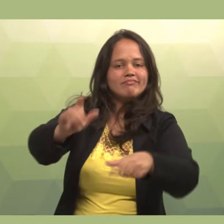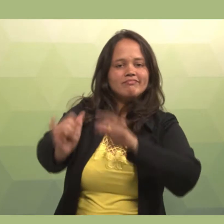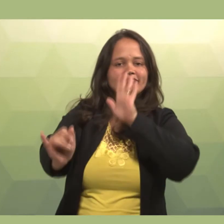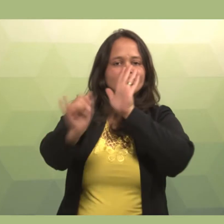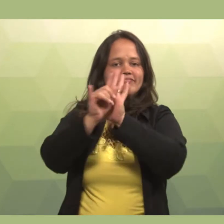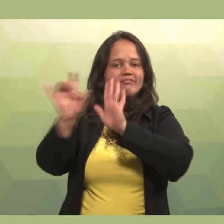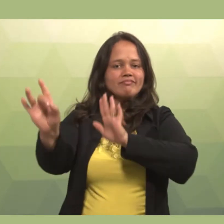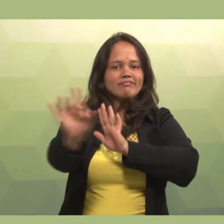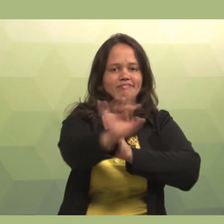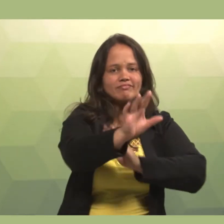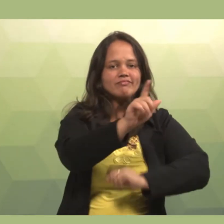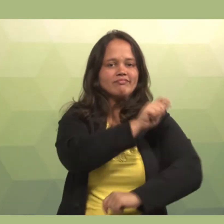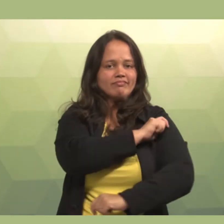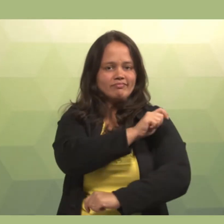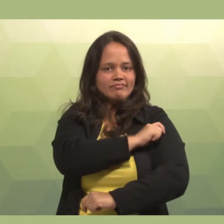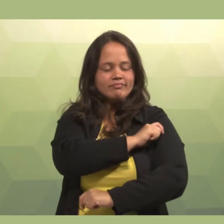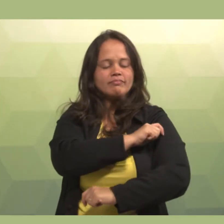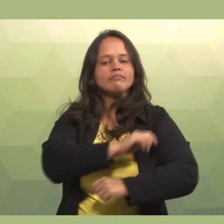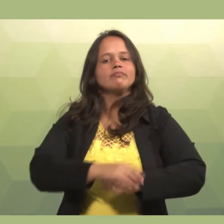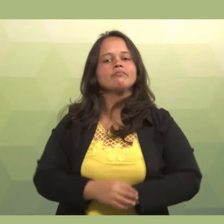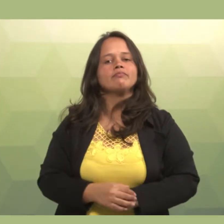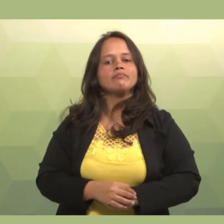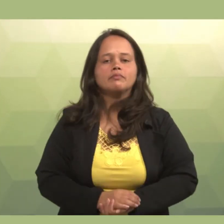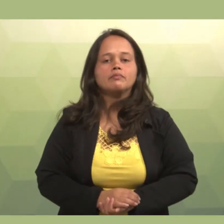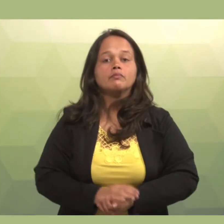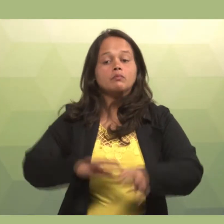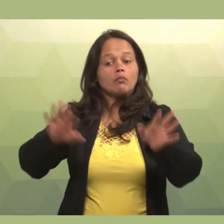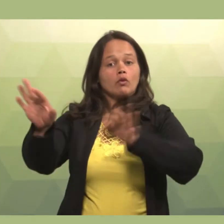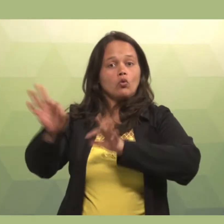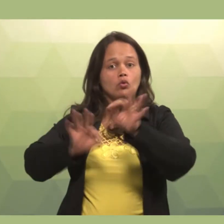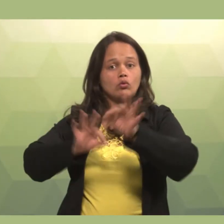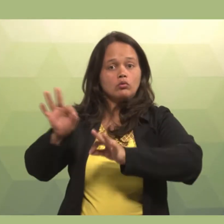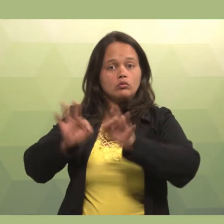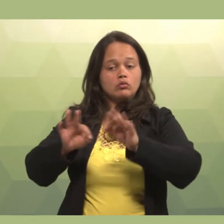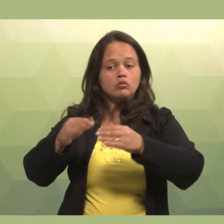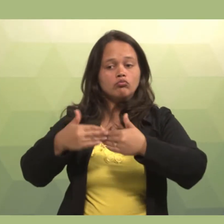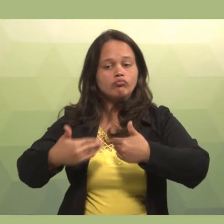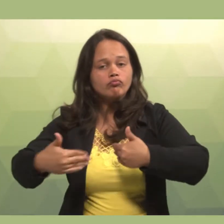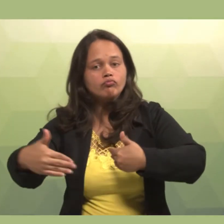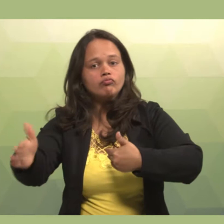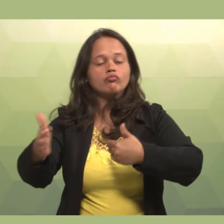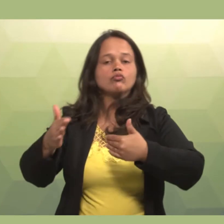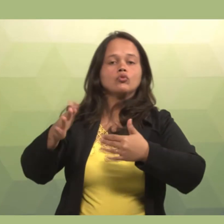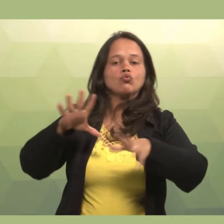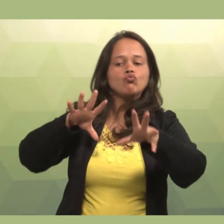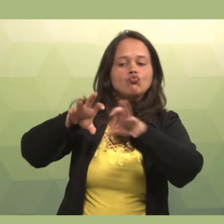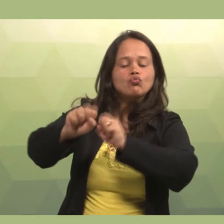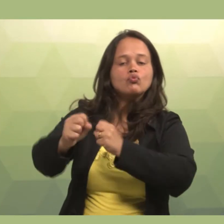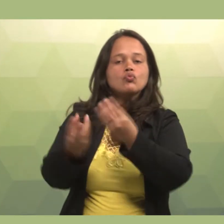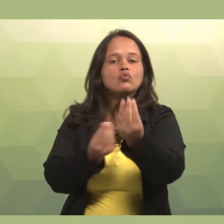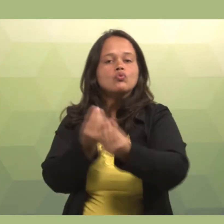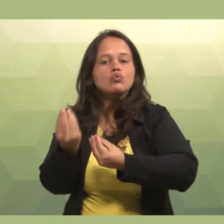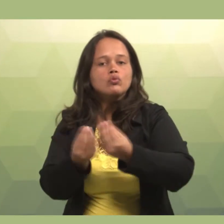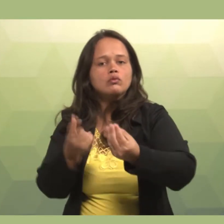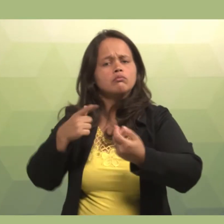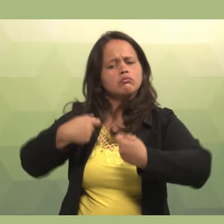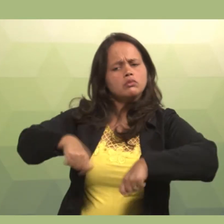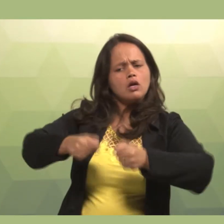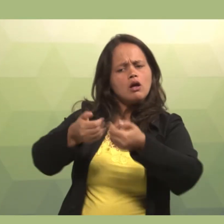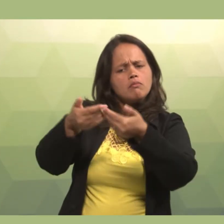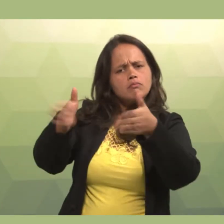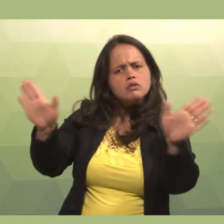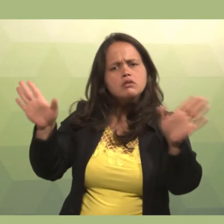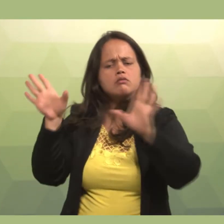percurso formativo deve ser aberto e contextualizado. Para isso, deve ser construída em função